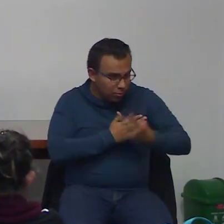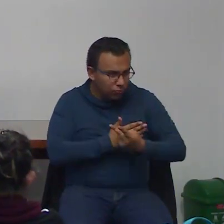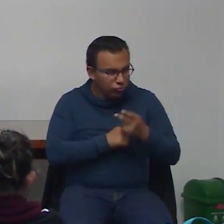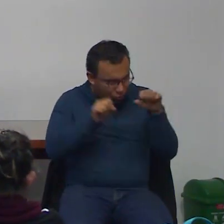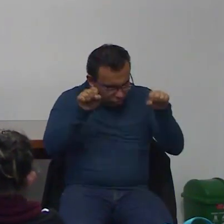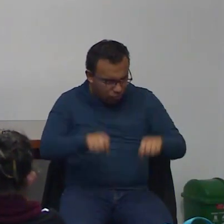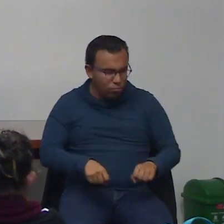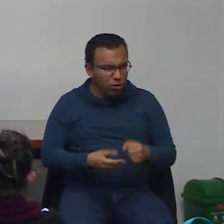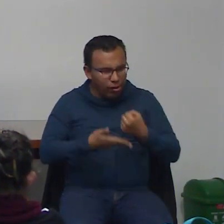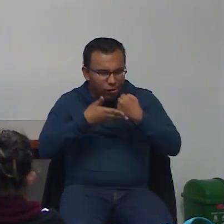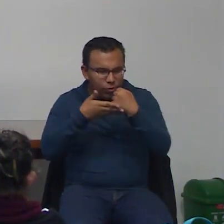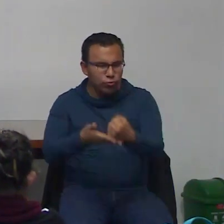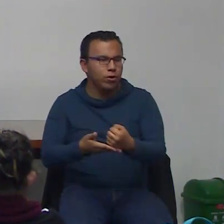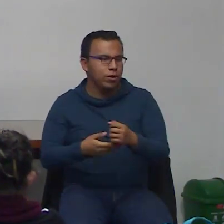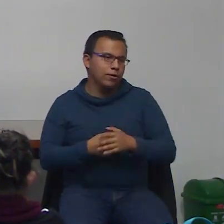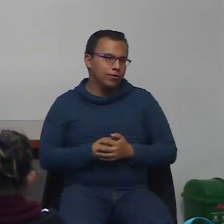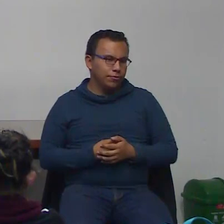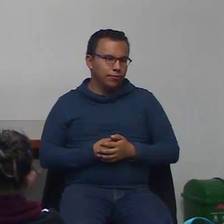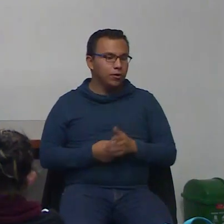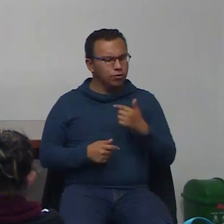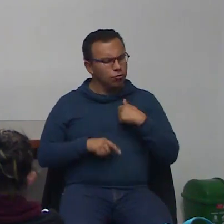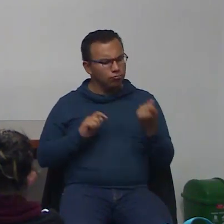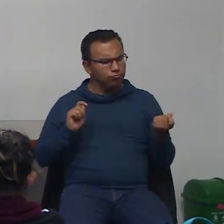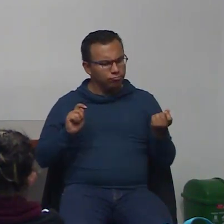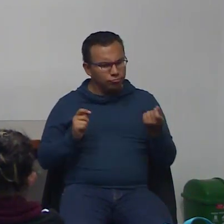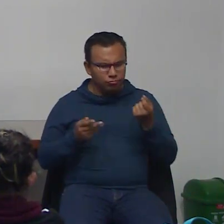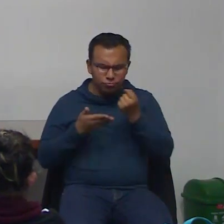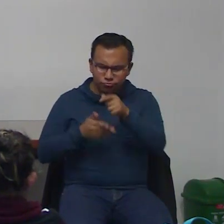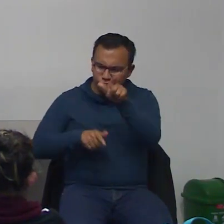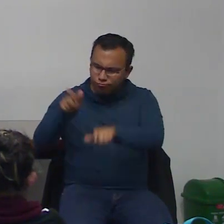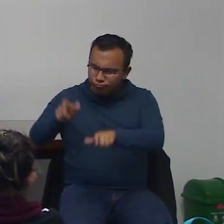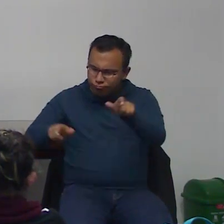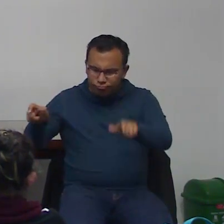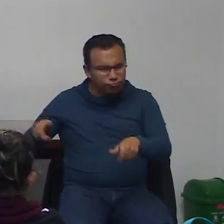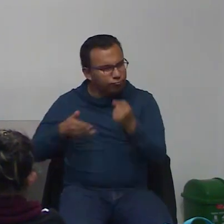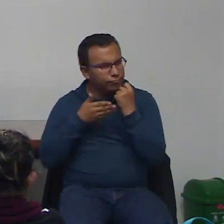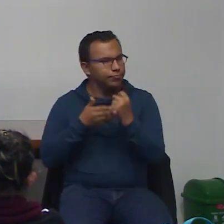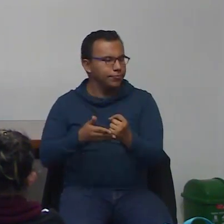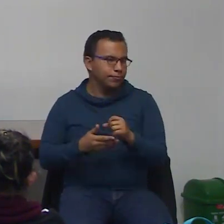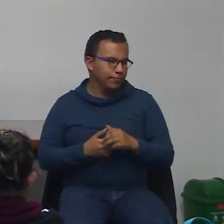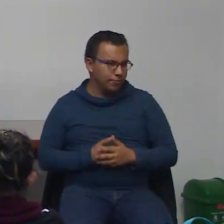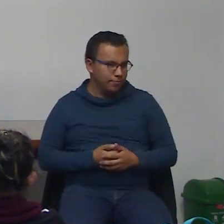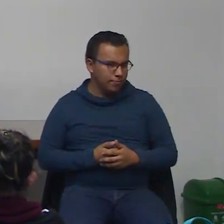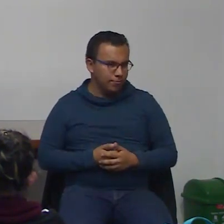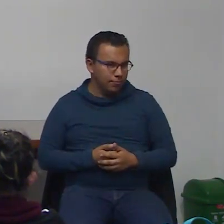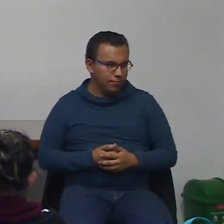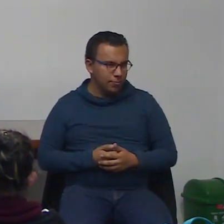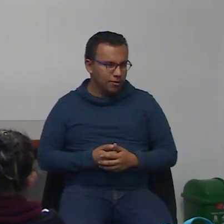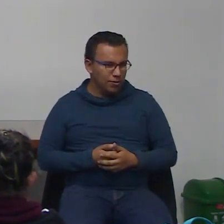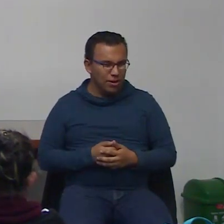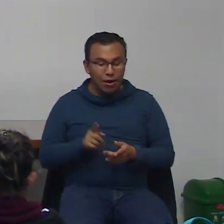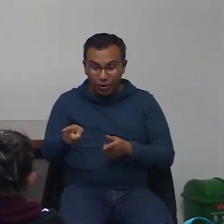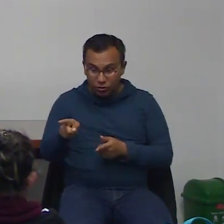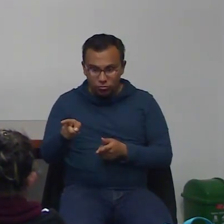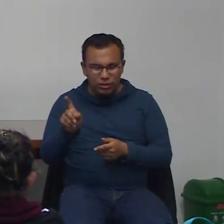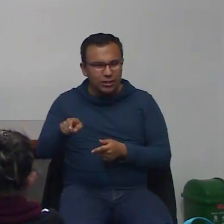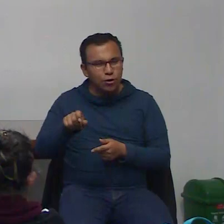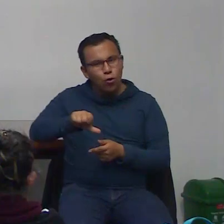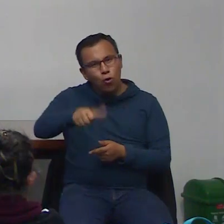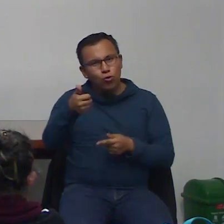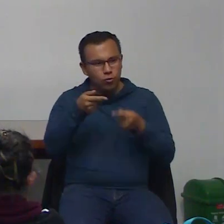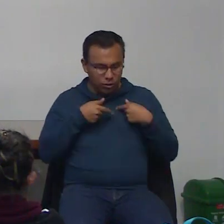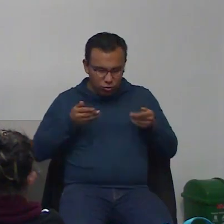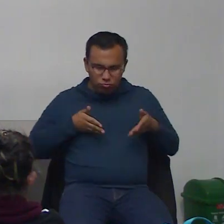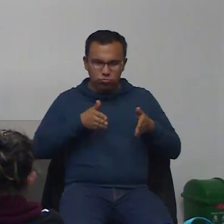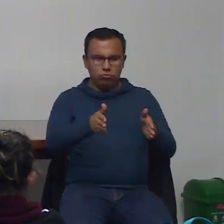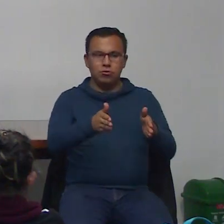el que yo pueda ayudar y darle la oportunidad a personas eh que que requieren de pronto de otra vía cierto